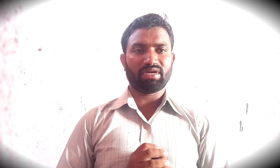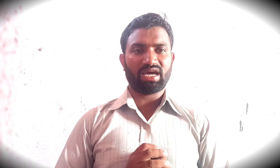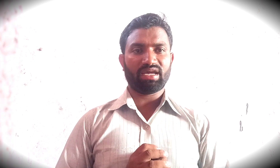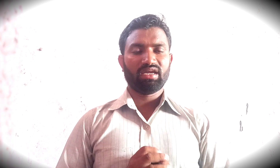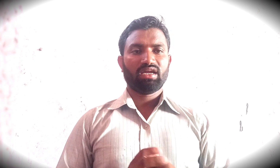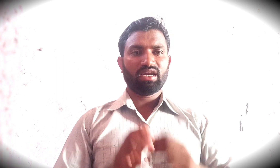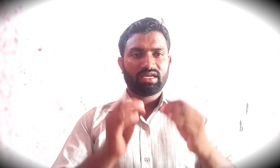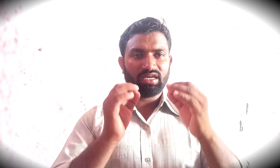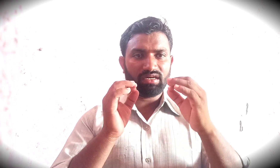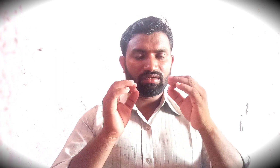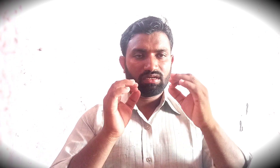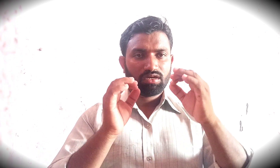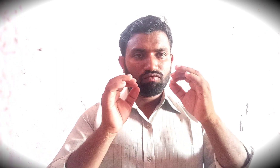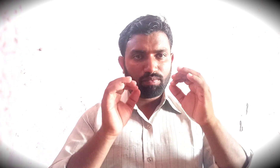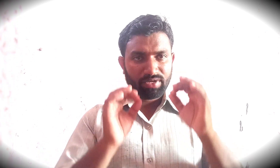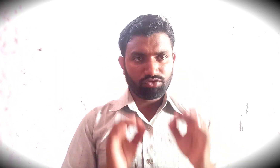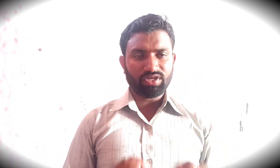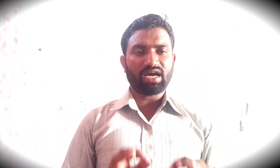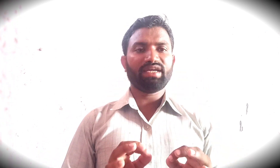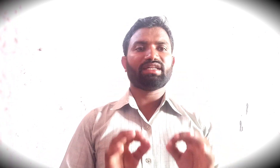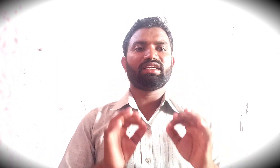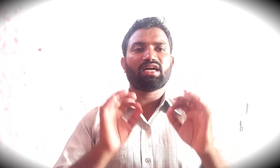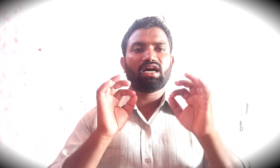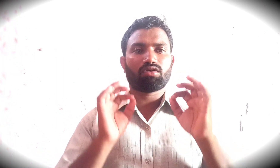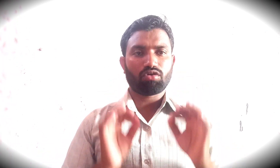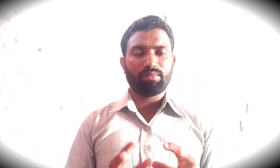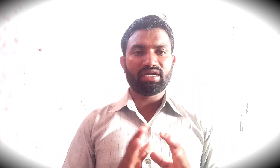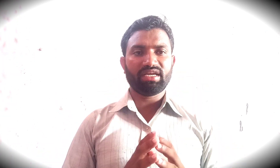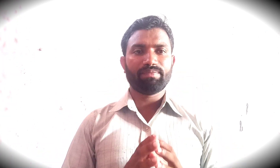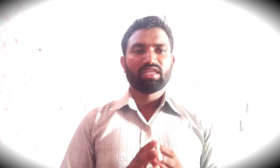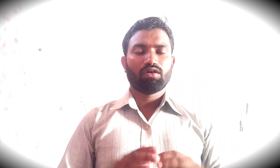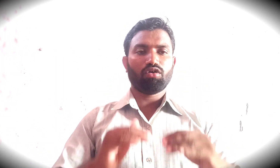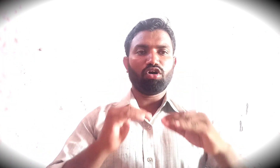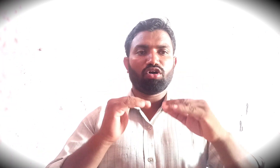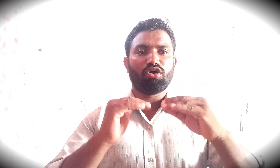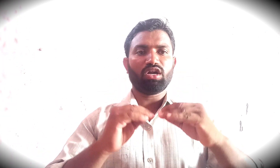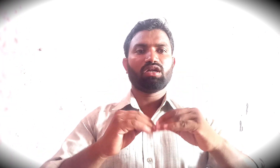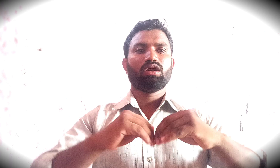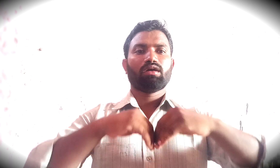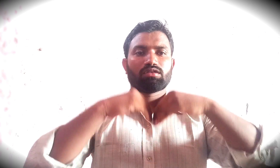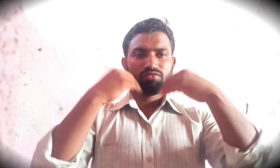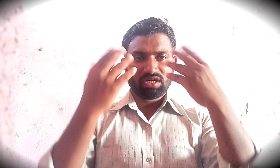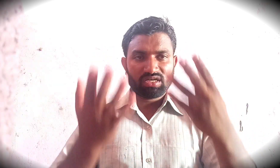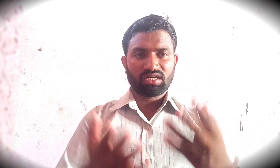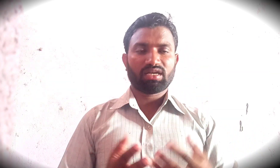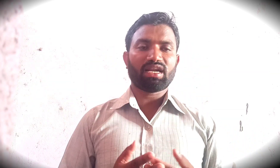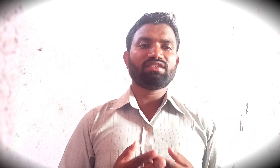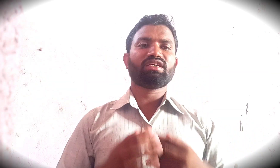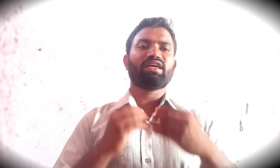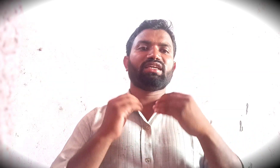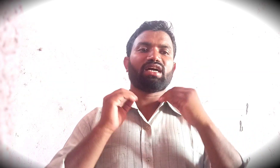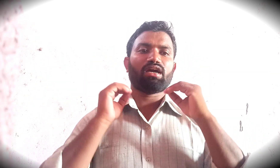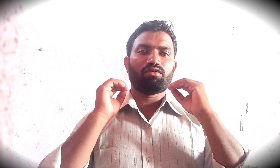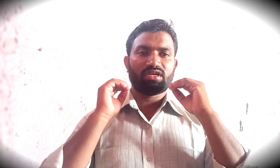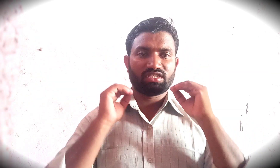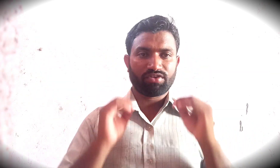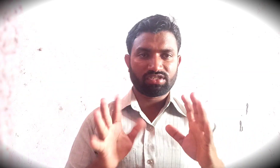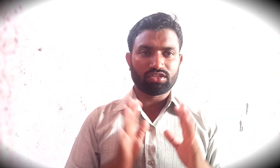बनाए, लेकिन वो पृथ्वी का ही अधिकार खो बैठे और स्वर्ग राज्य के अधिकार होने से वंचित हो